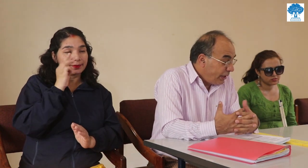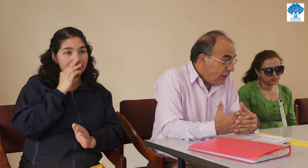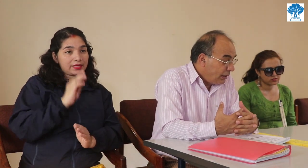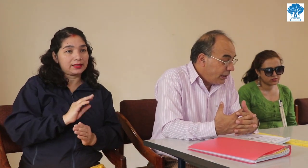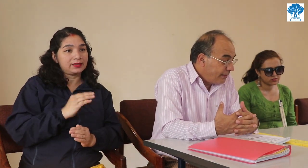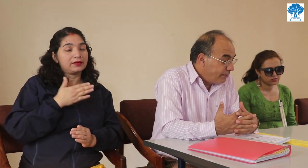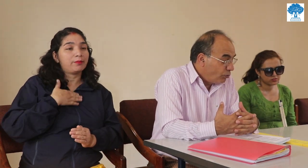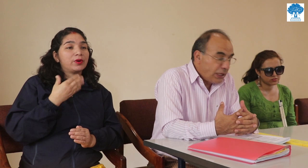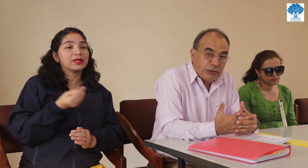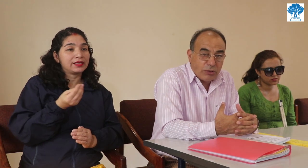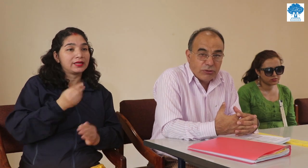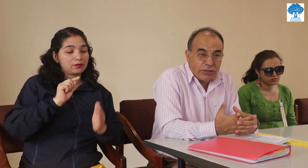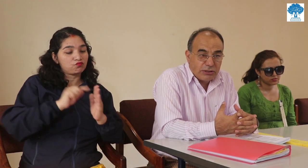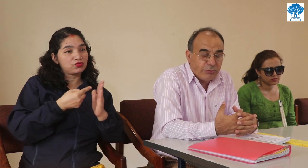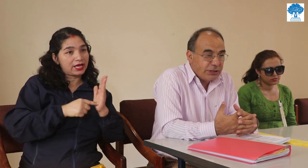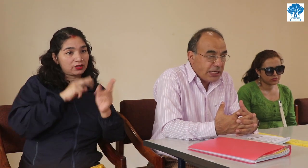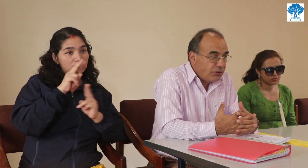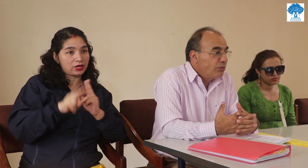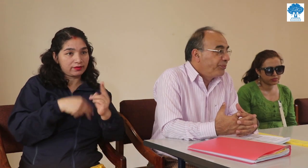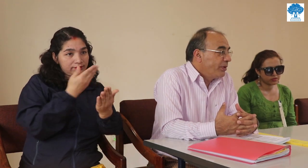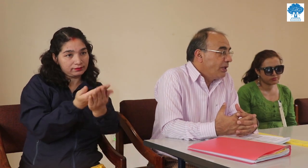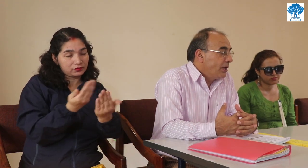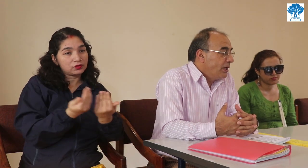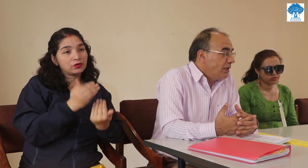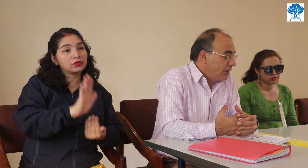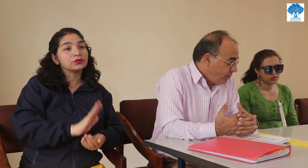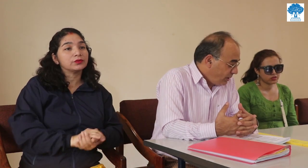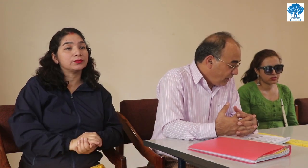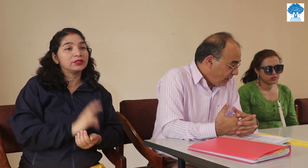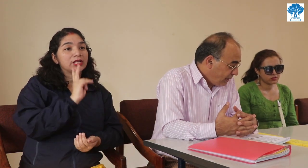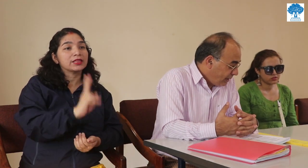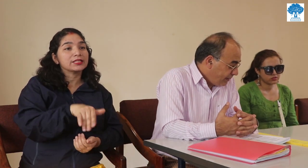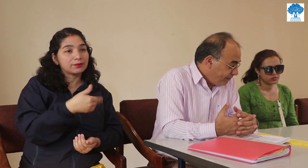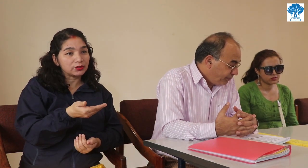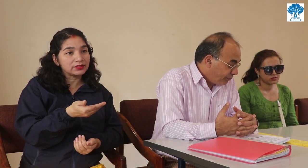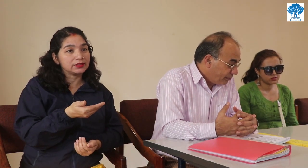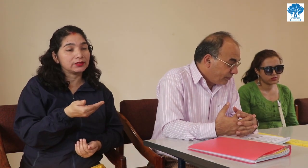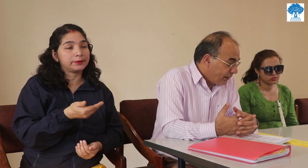म केही उदागत कुराहरू यहाँ समक्ष राख्छु. त्यसपछि